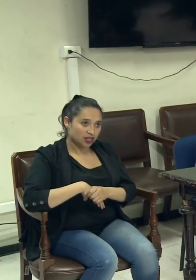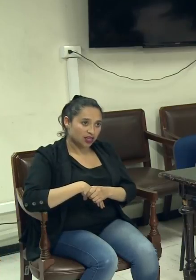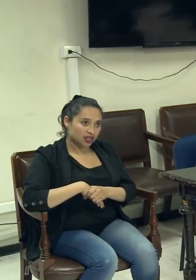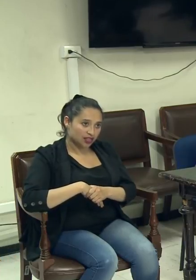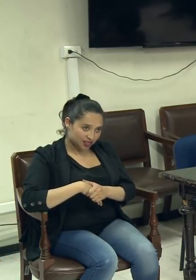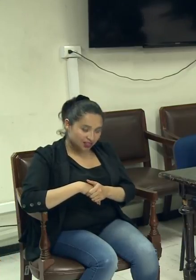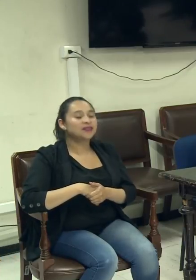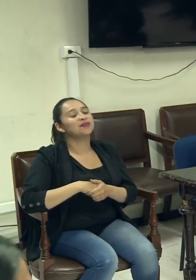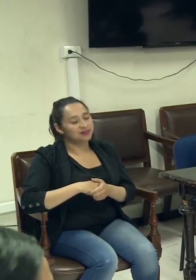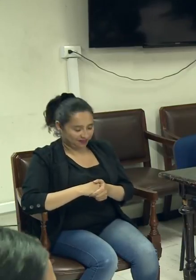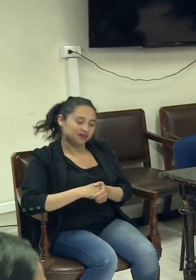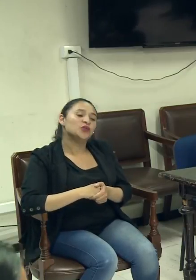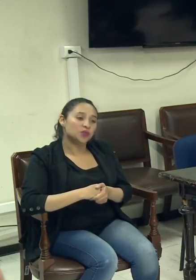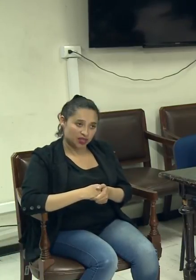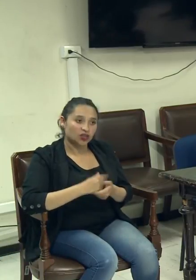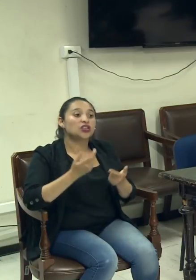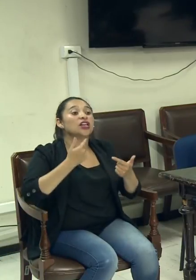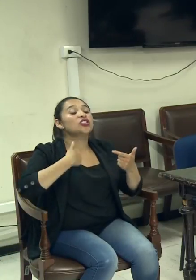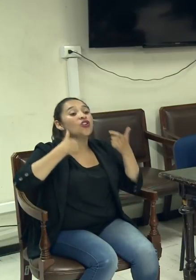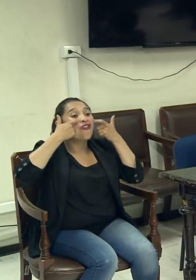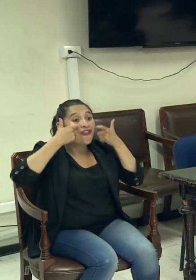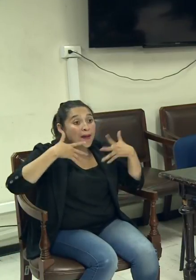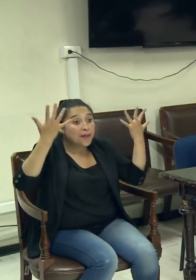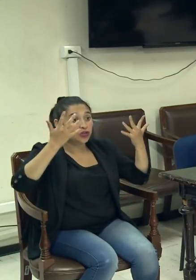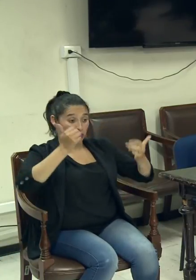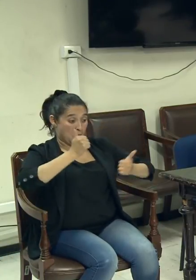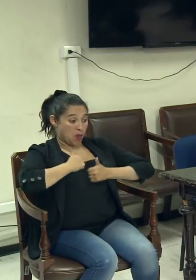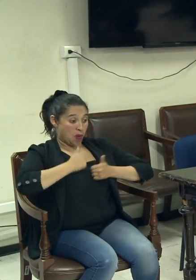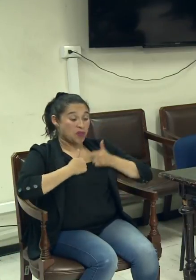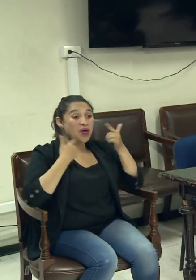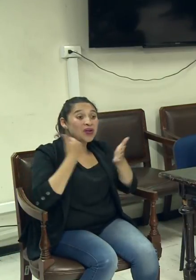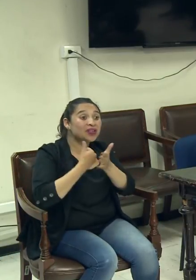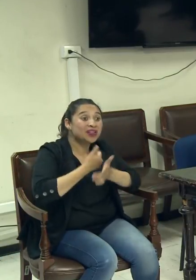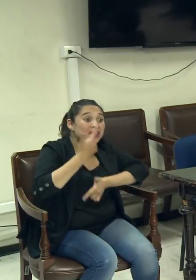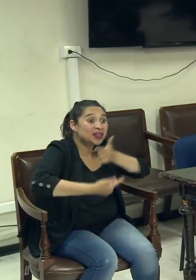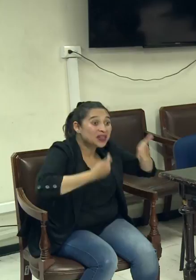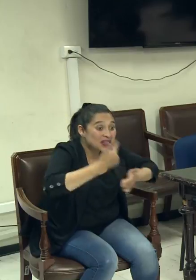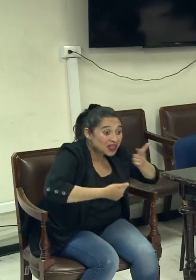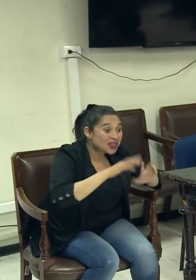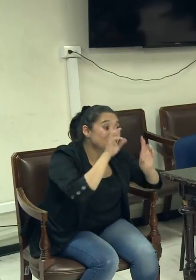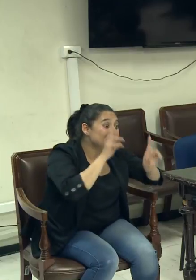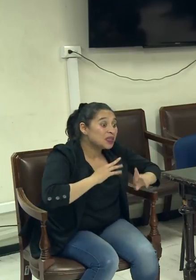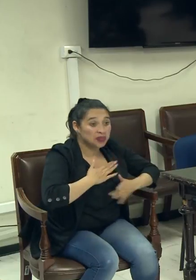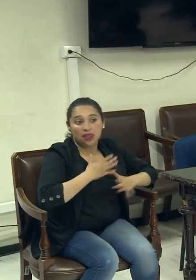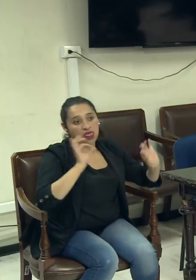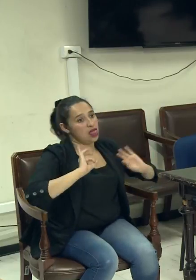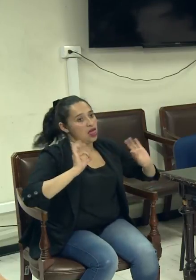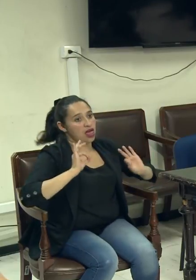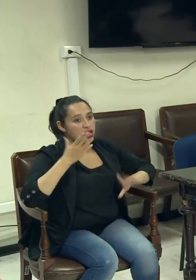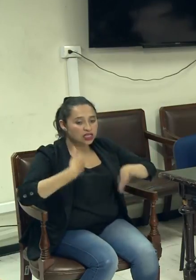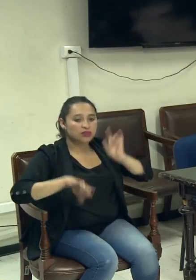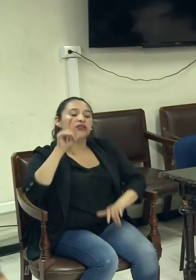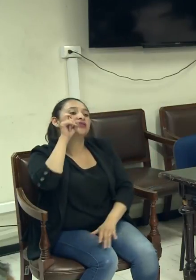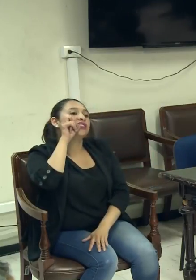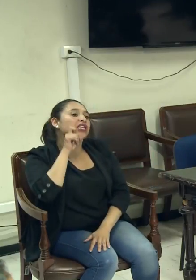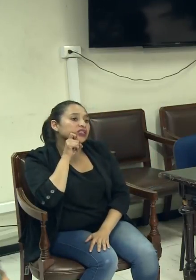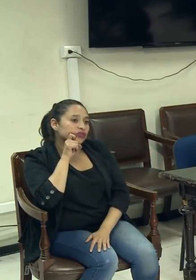hacerlo, para reparar el daño, para reconstruir la confianza? ah, no, ella te debe